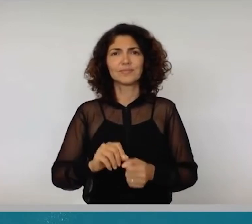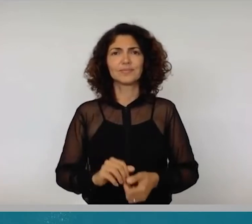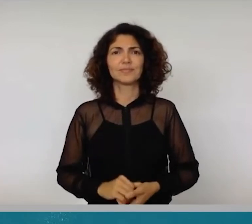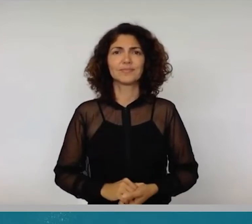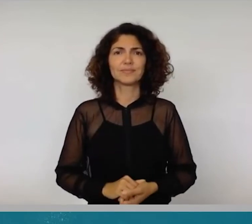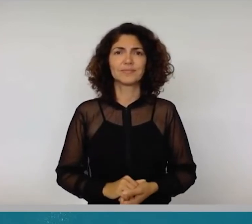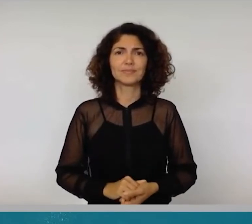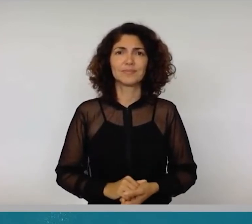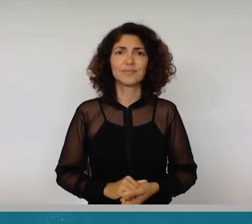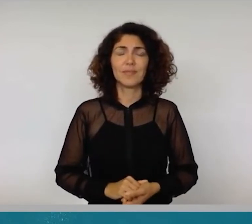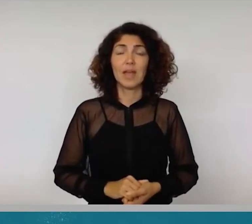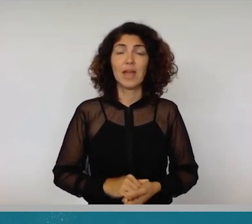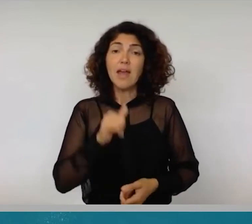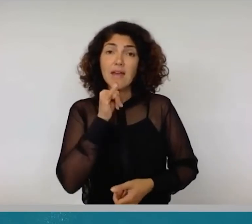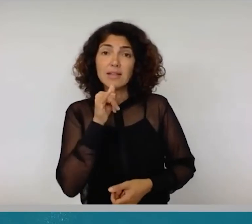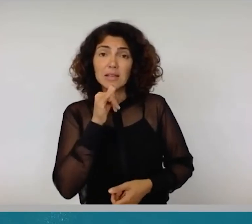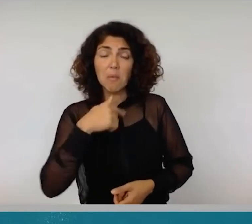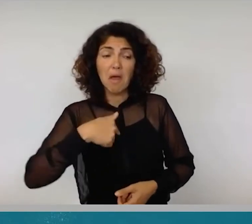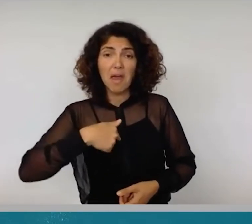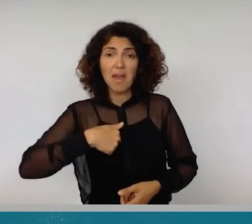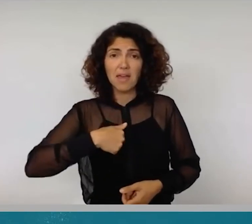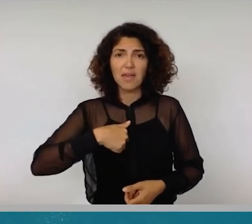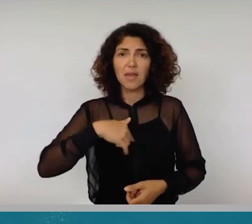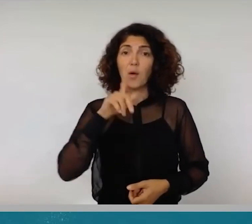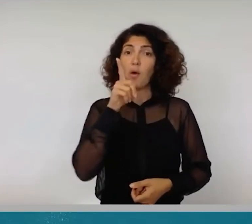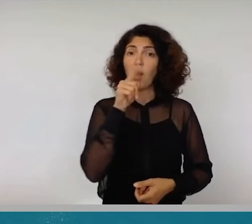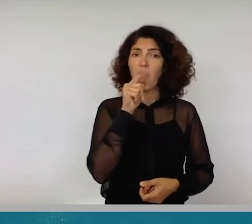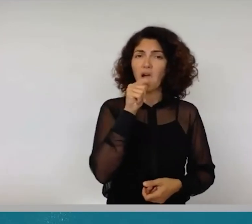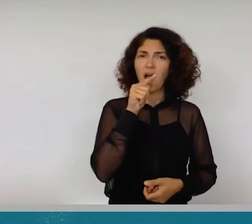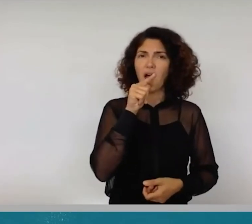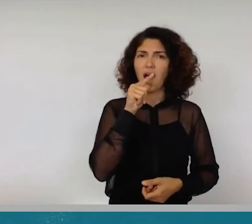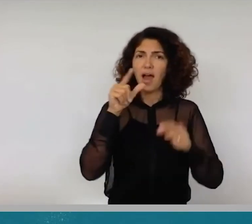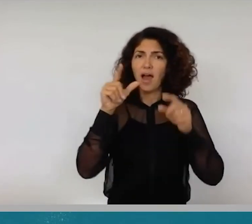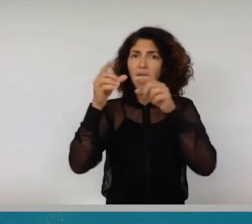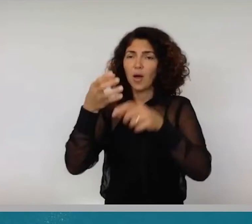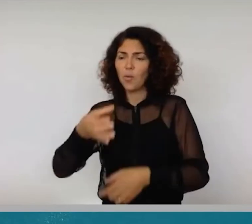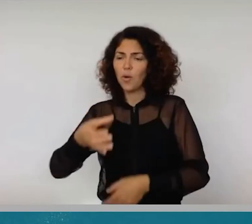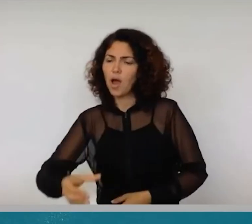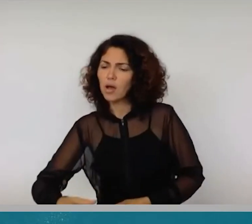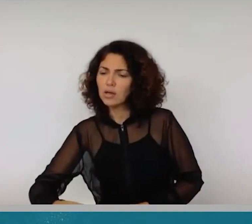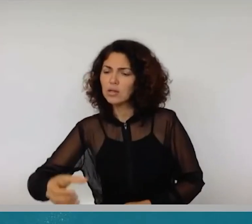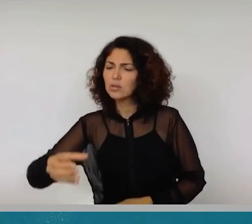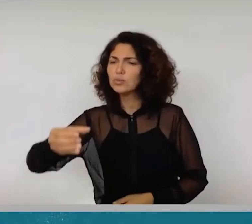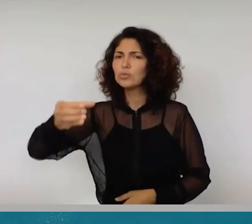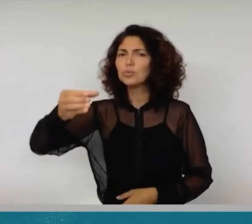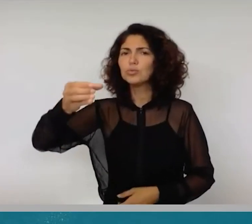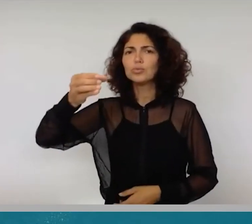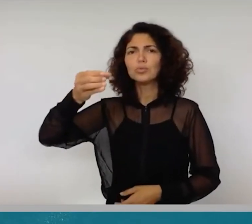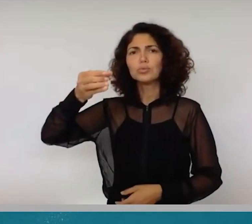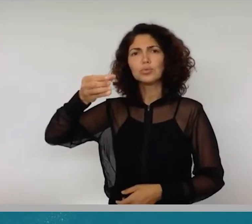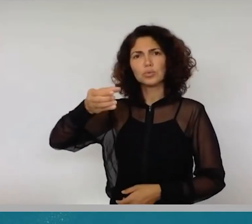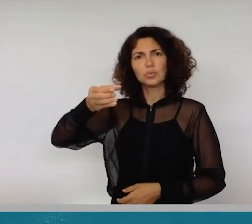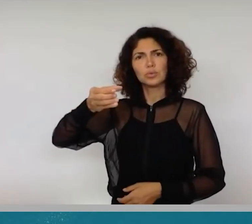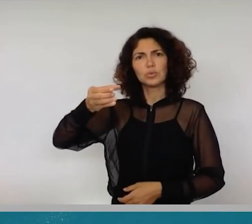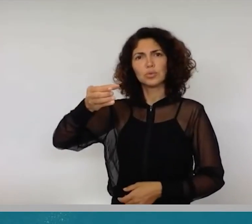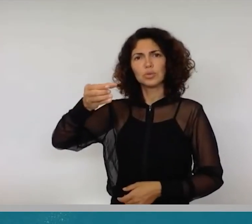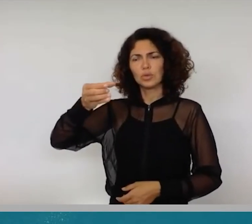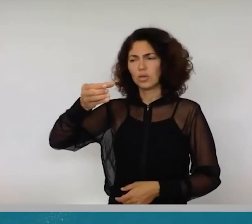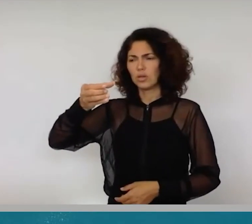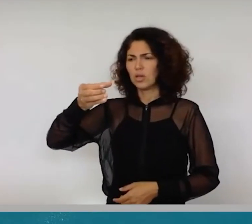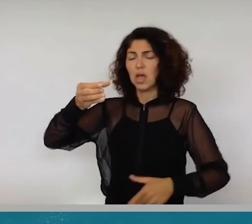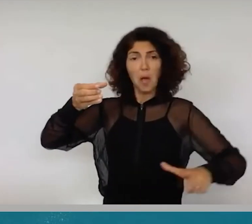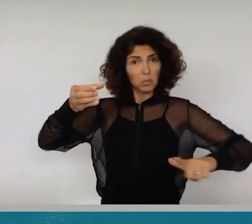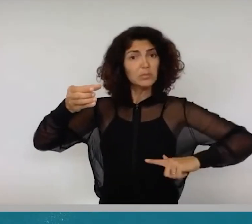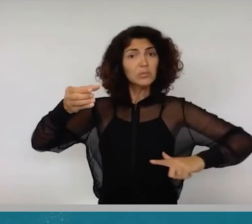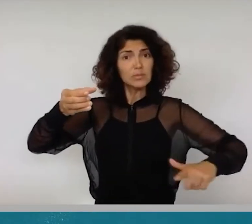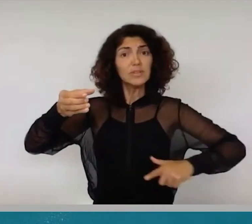levantar essa garrafa de água até aqui, ó, isso aqui é um trabalho realizado.